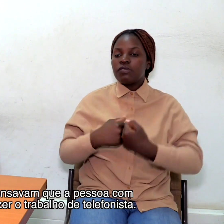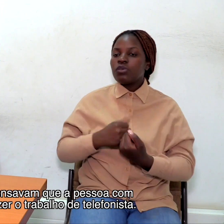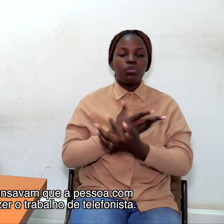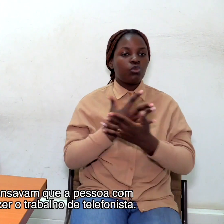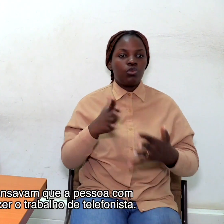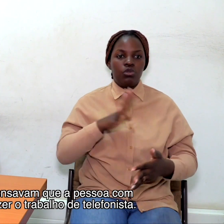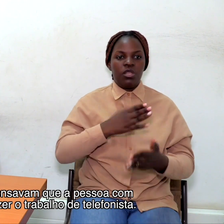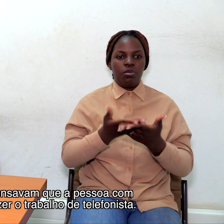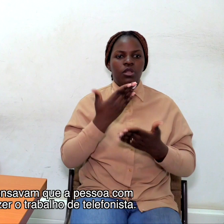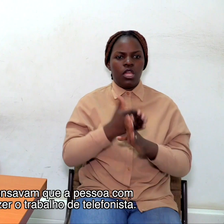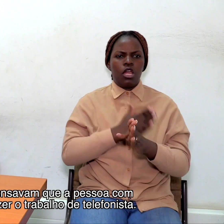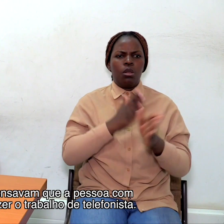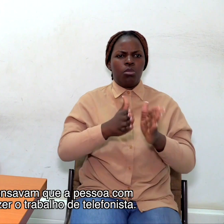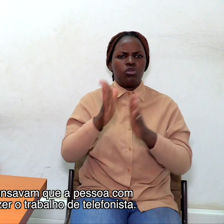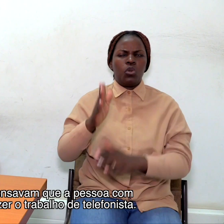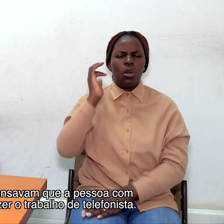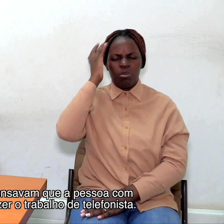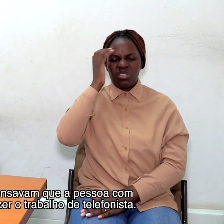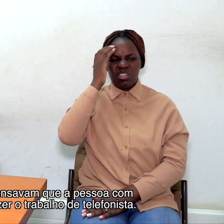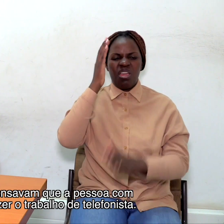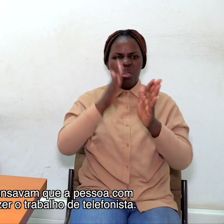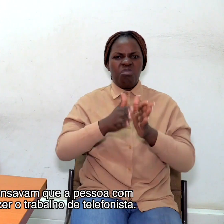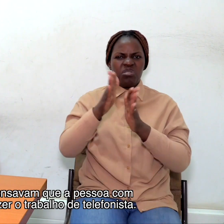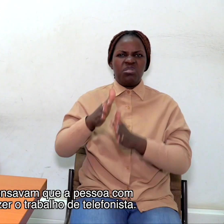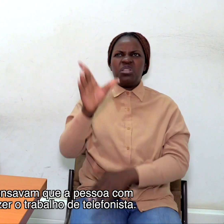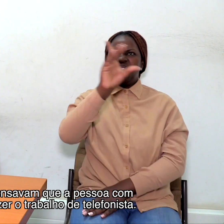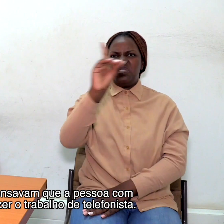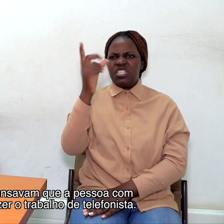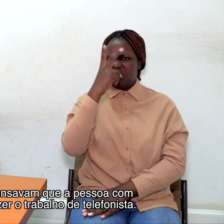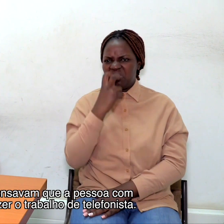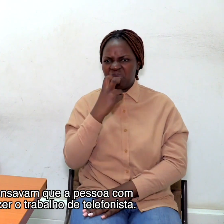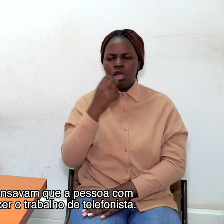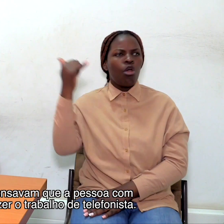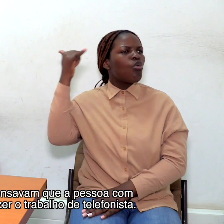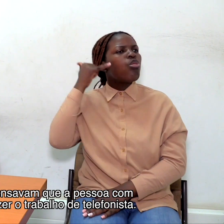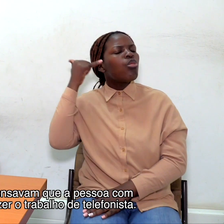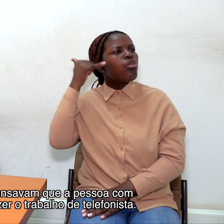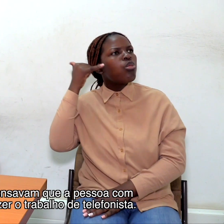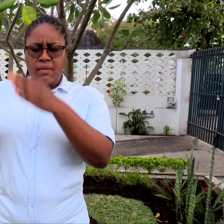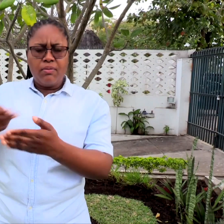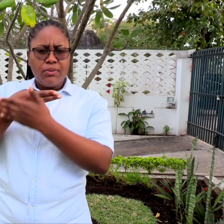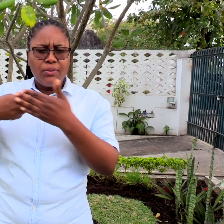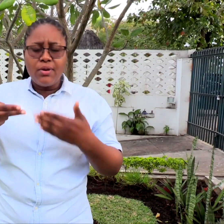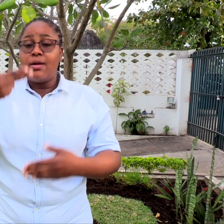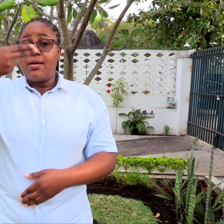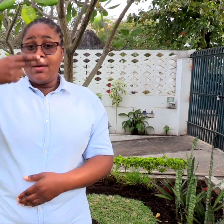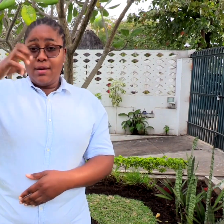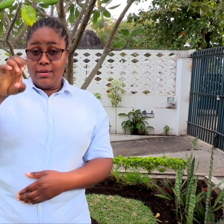a pessoa com deficiência visual só podia trabalhar como telefonista. De que poder fazer outro tipo de trabalho não se pensava.